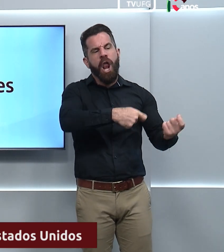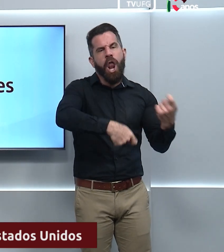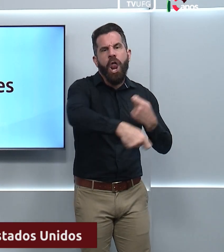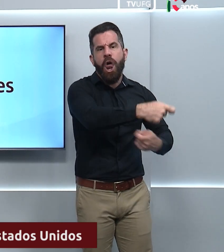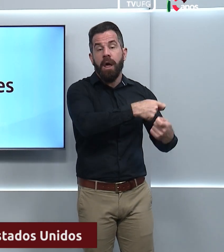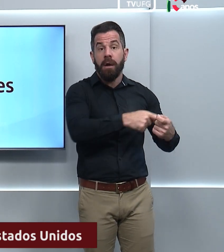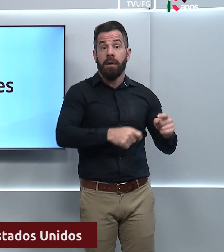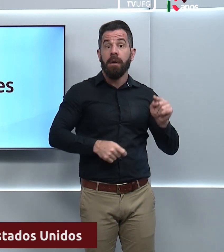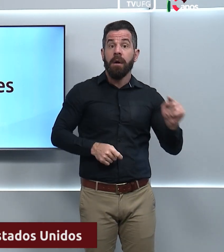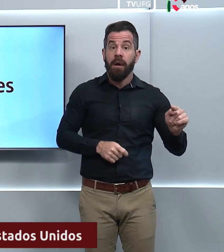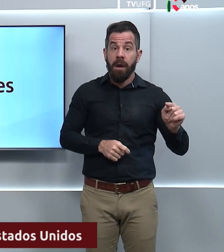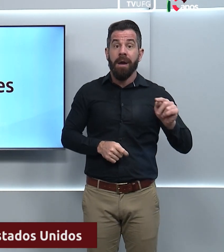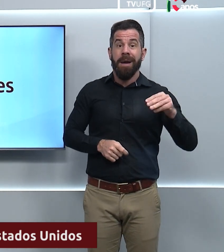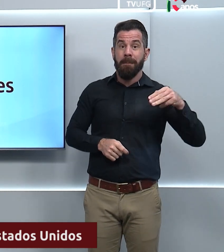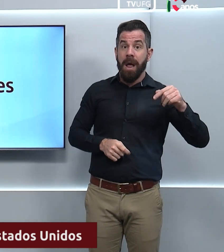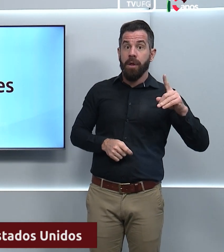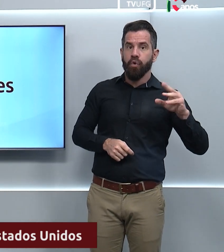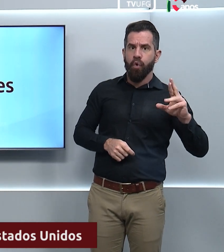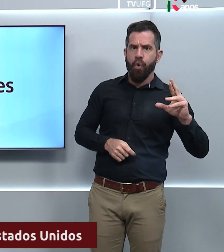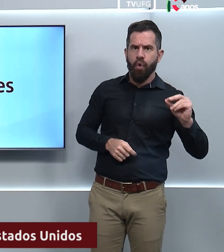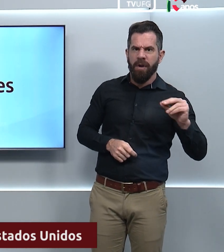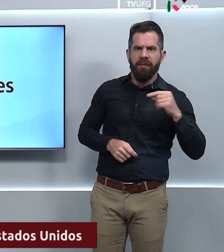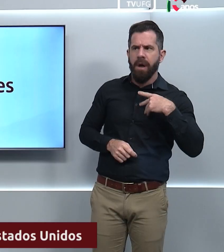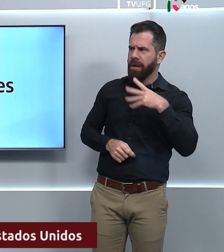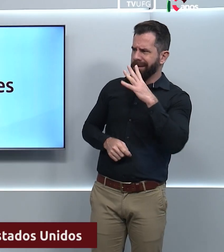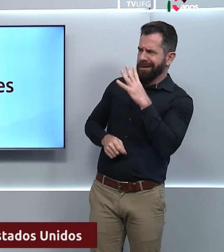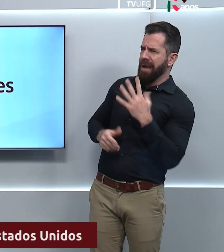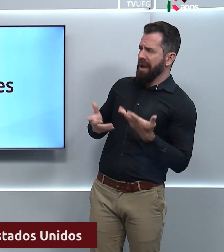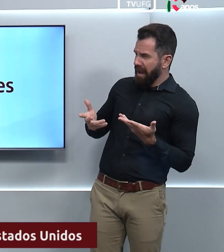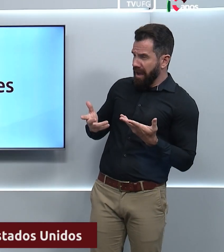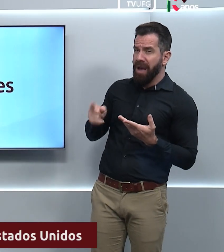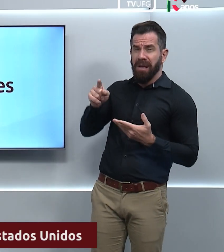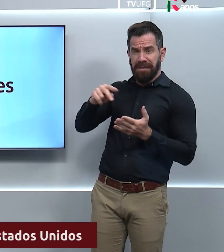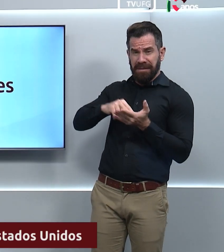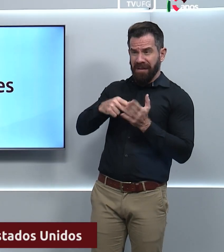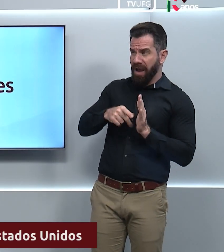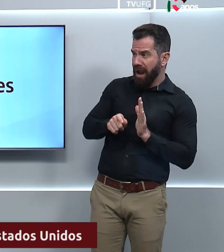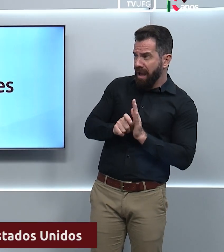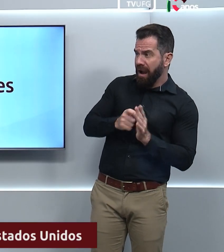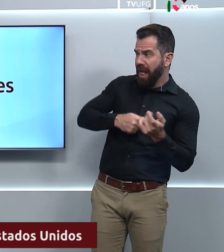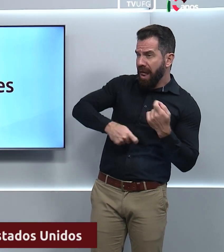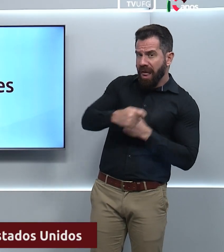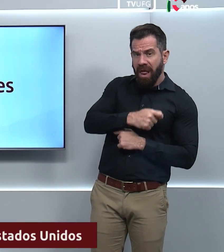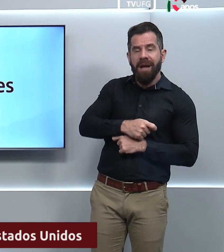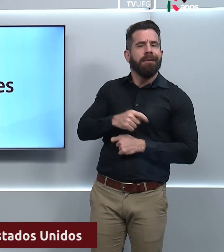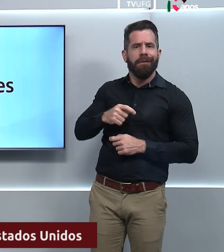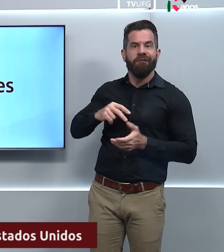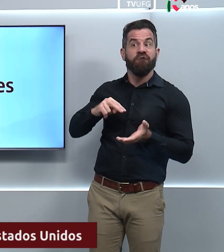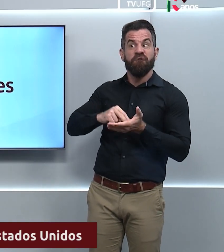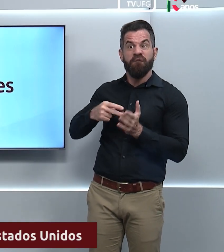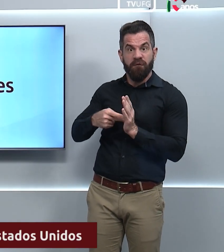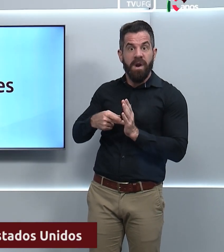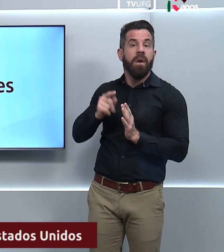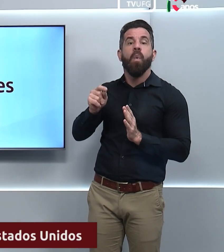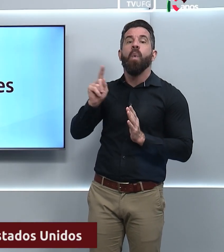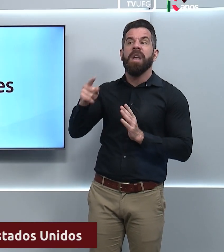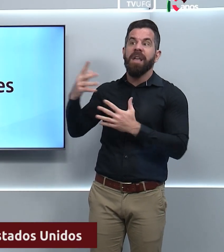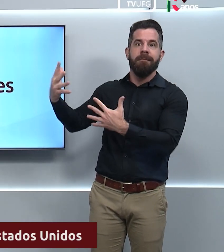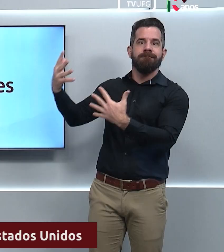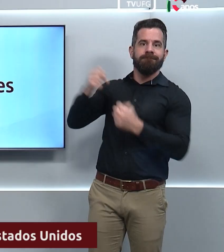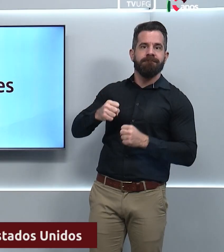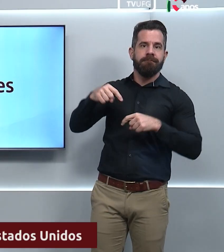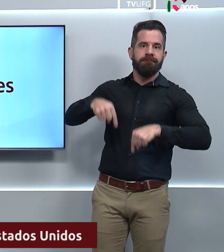Maduro afirmando que Trump utiliza o narcotráfico como pretexto para impor uma mudança de regime na